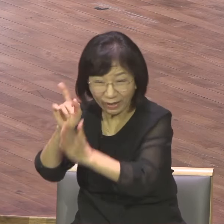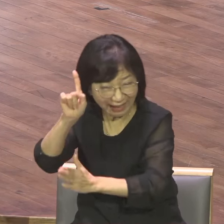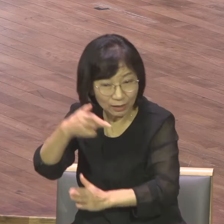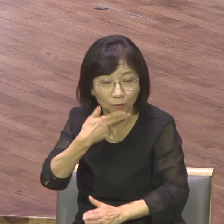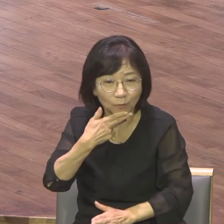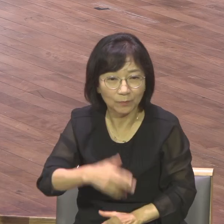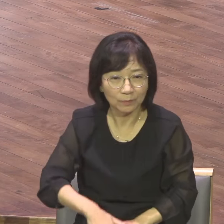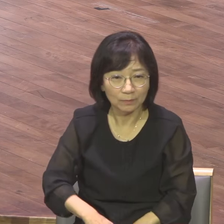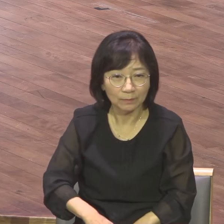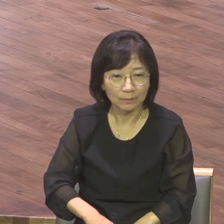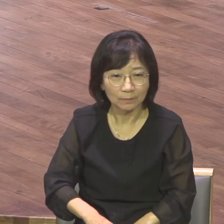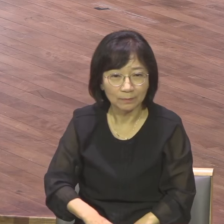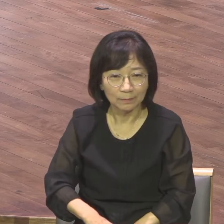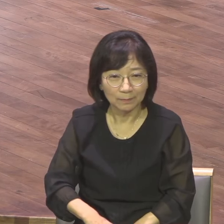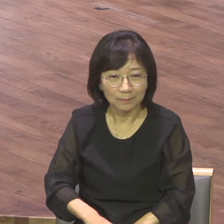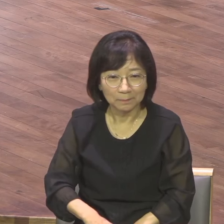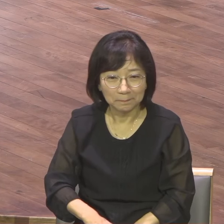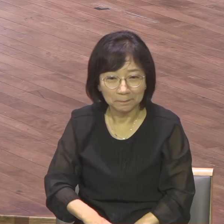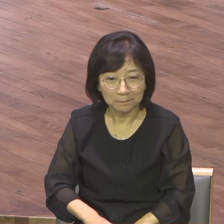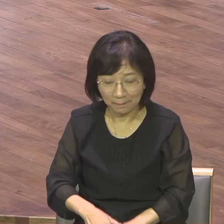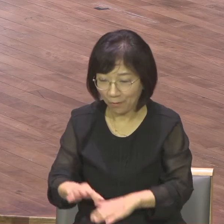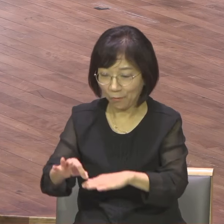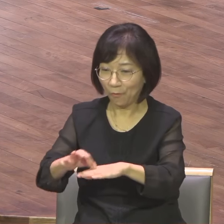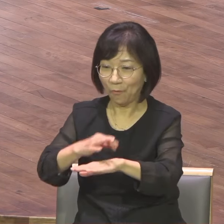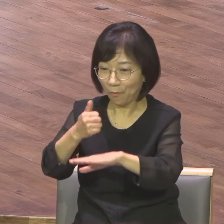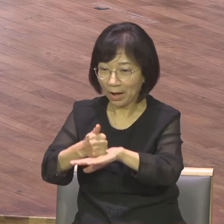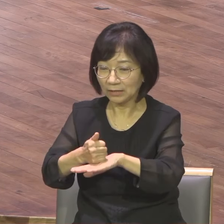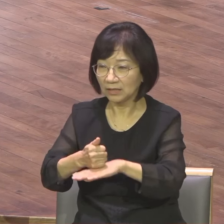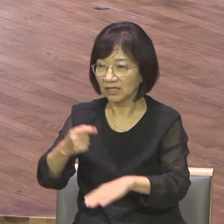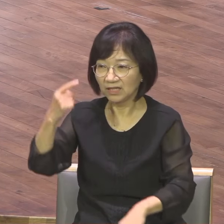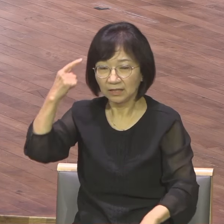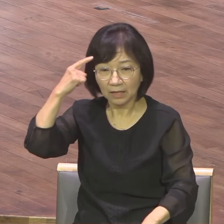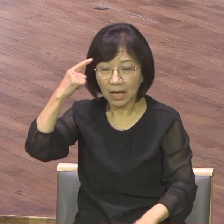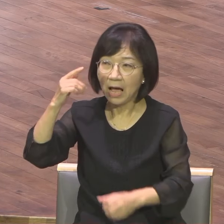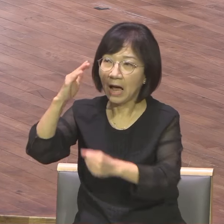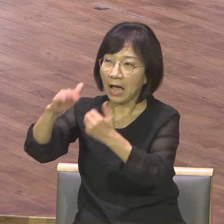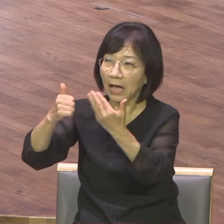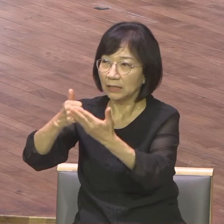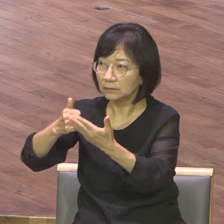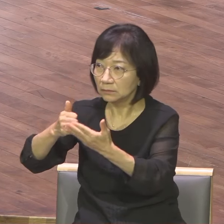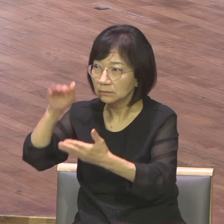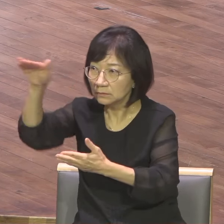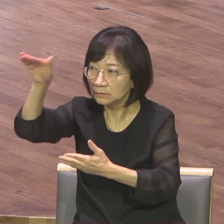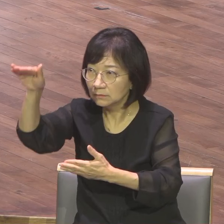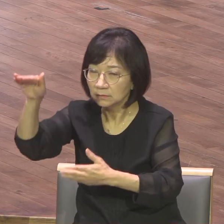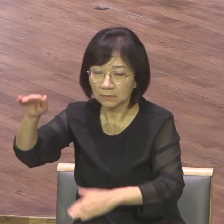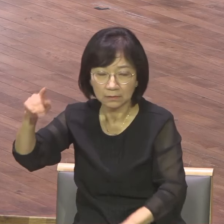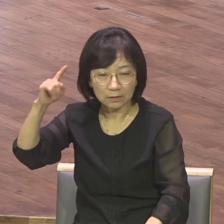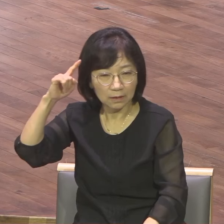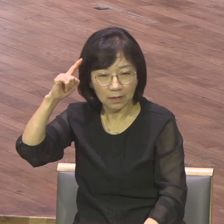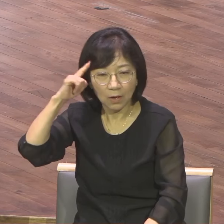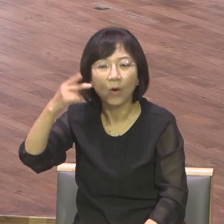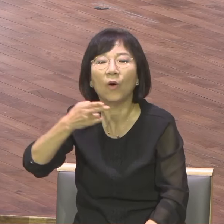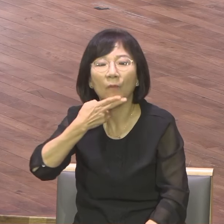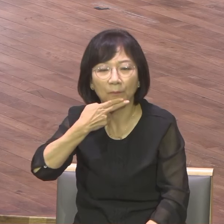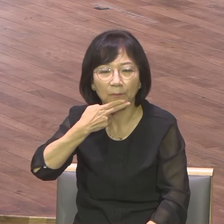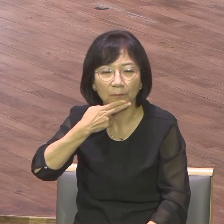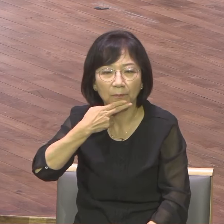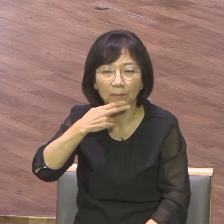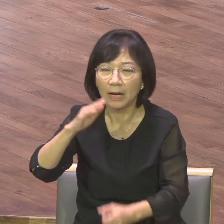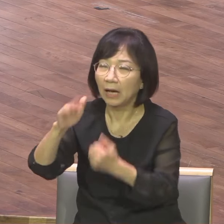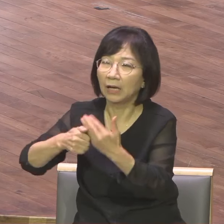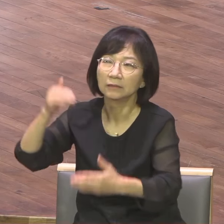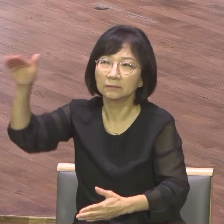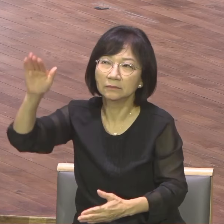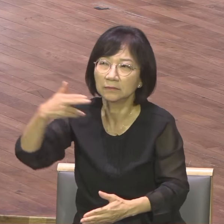무슨 말입니까? 지극히 자기 중심적, 뭐 세상 표현하면 지극히